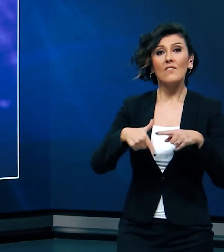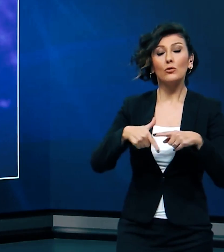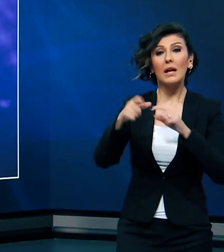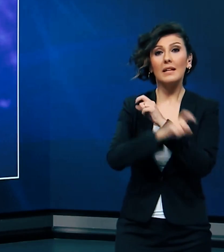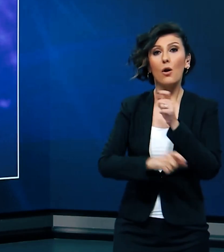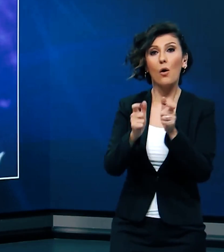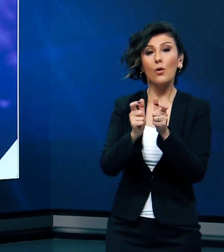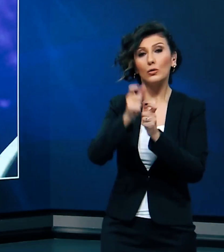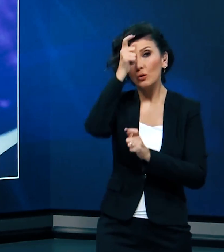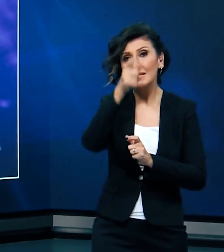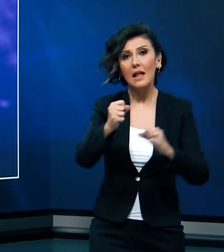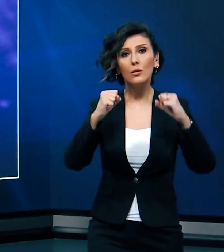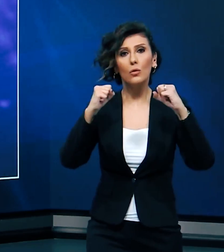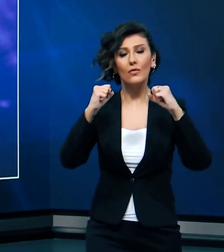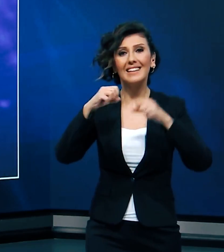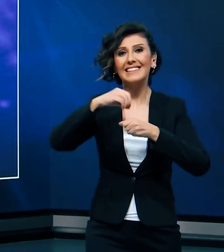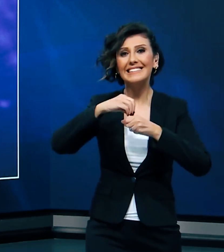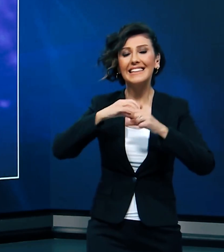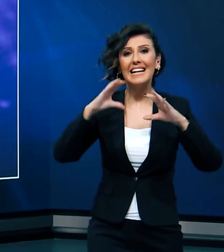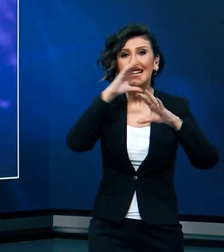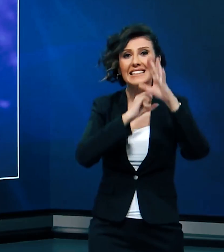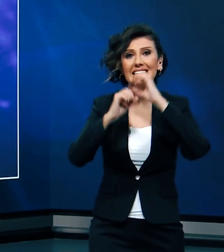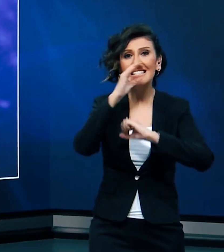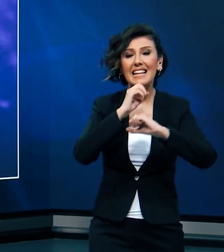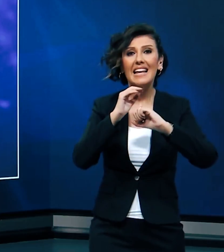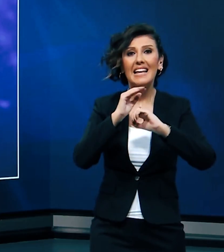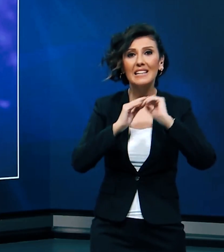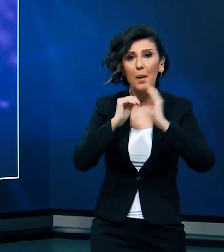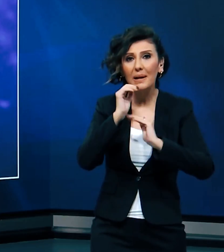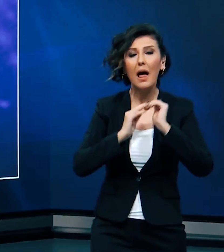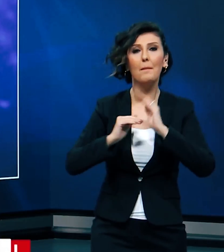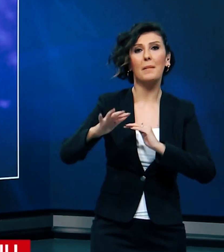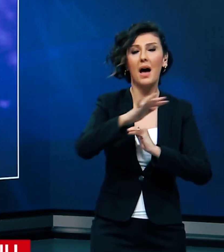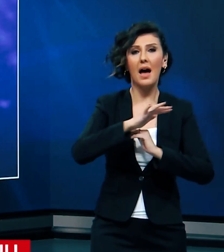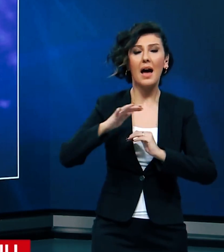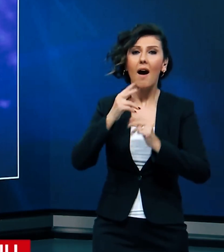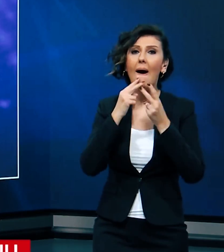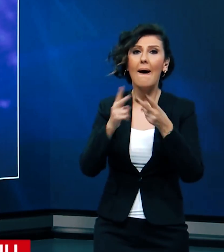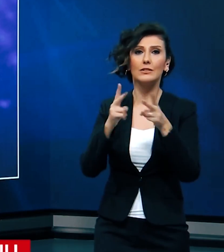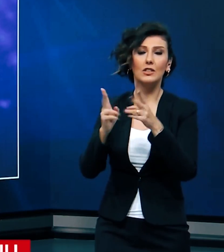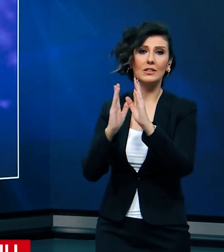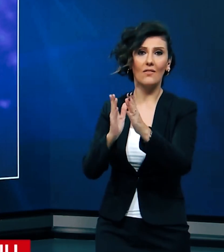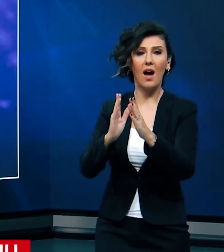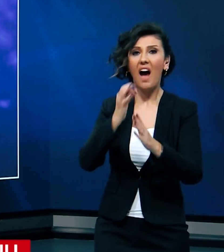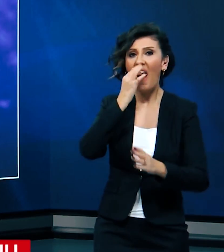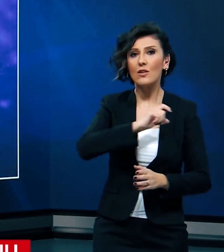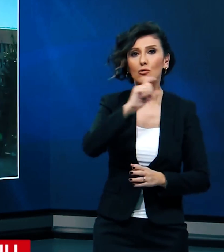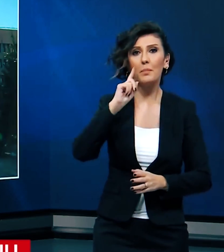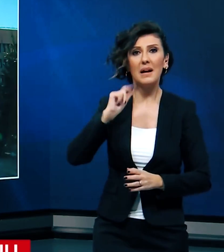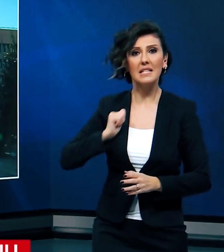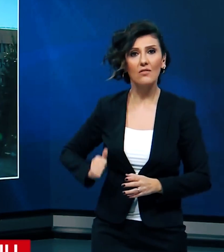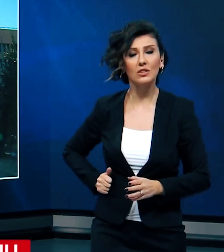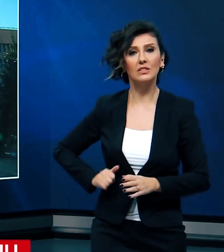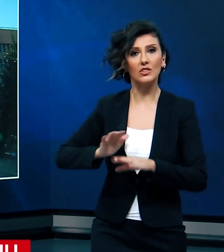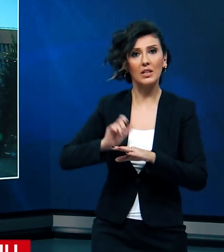Fethullahçı terör örgütünün Türk Silahlı Kuvvetleri içerisindeki gizli yapılanması deşifre edilmeye devam ediliyor. Ankara